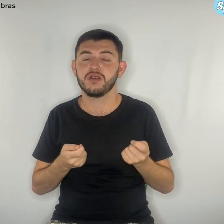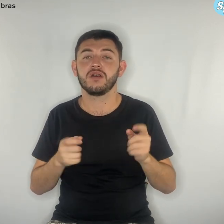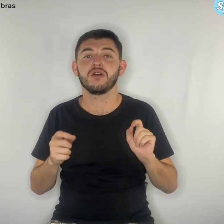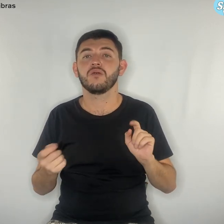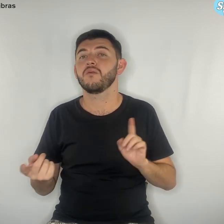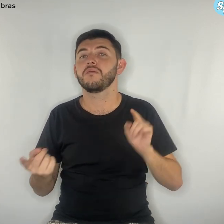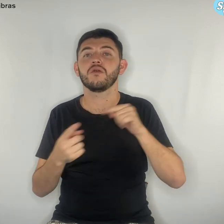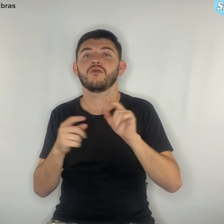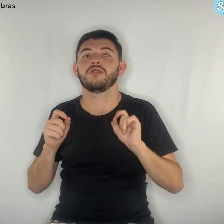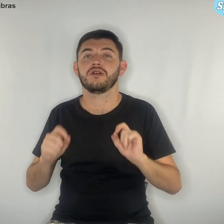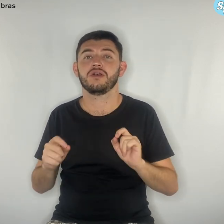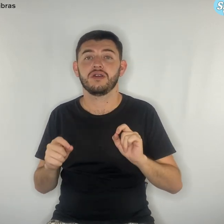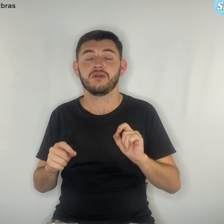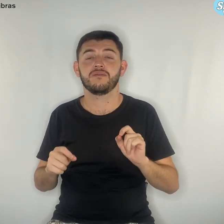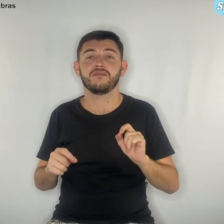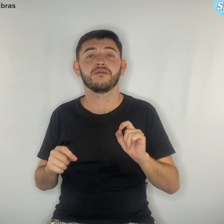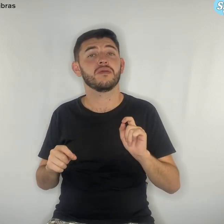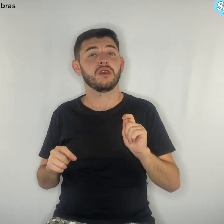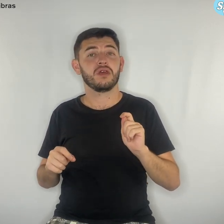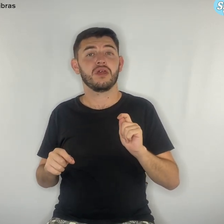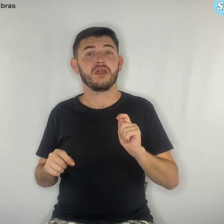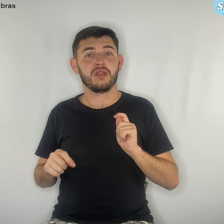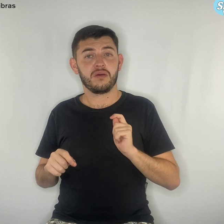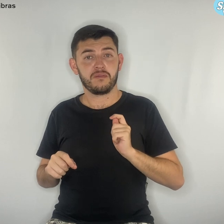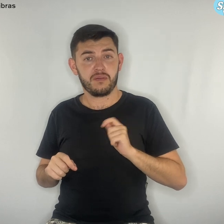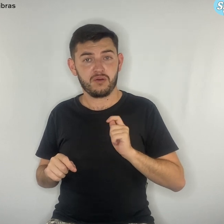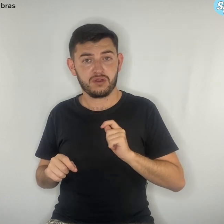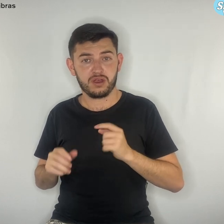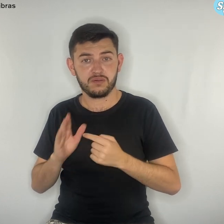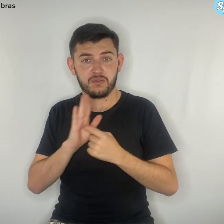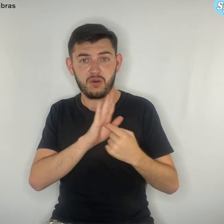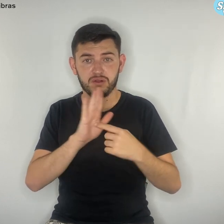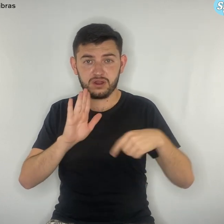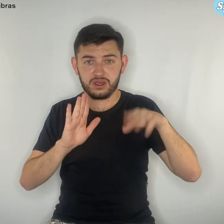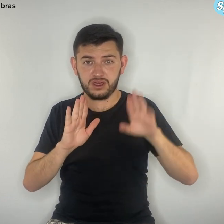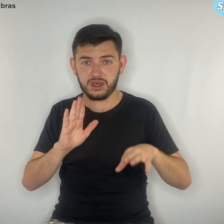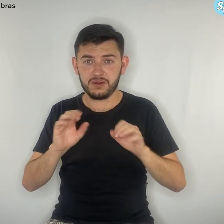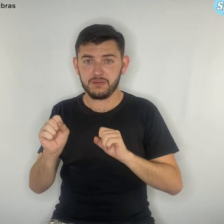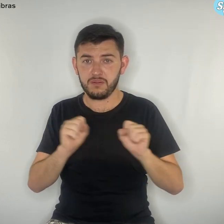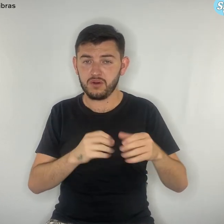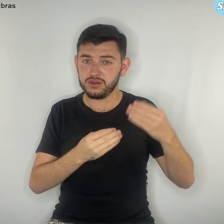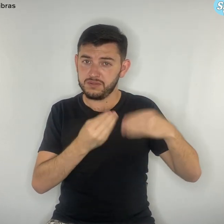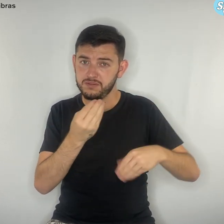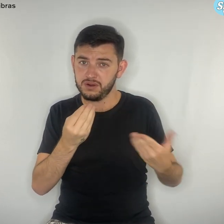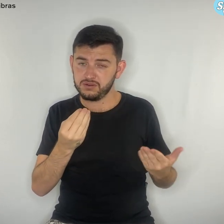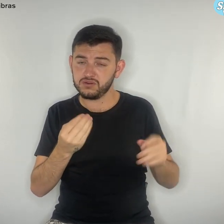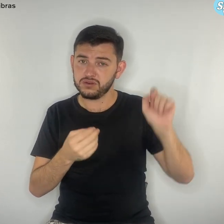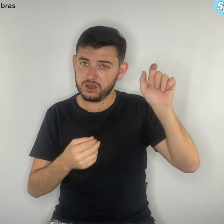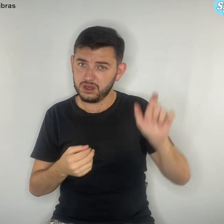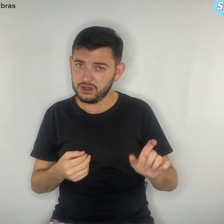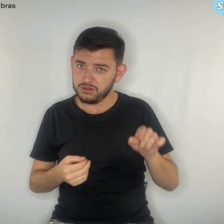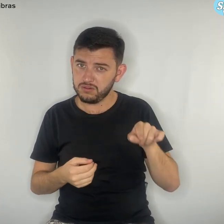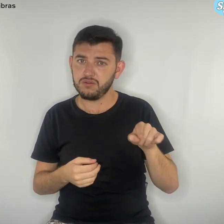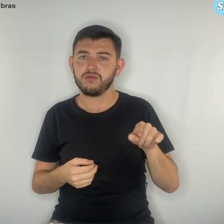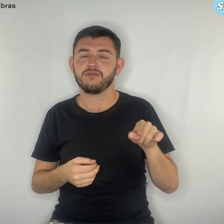sobre quem pode ser materialmente punido, o bode expiatório. Lugares